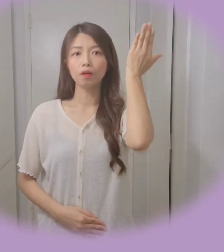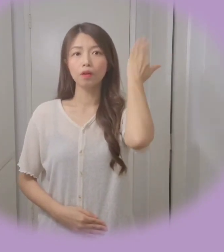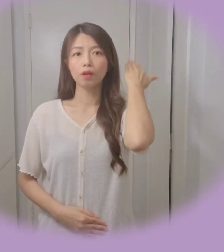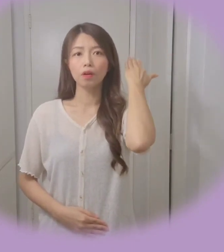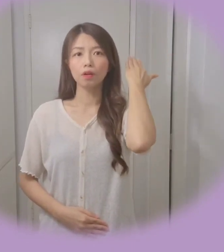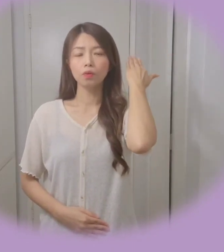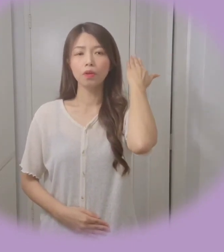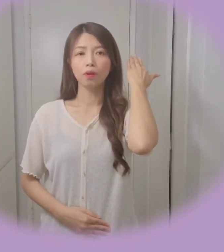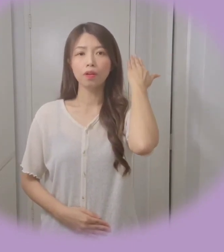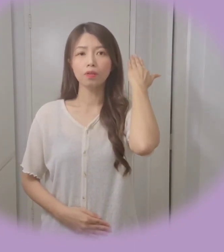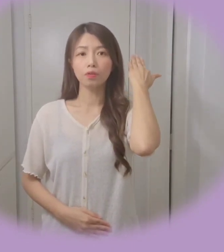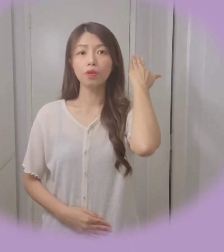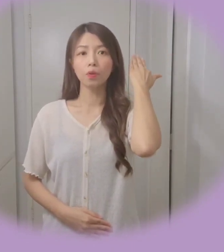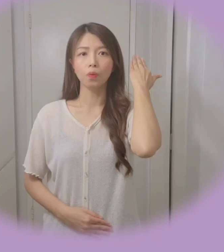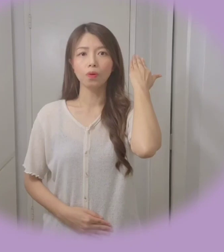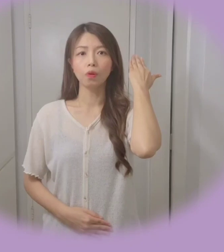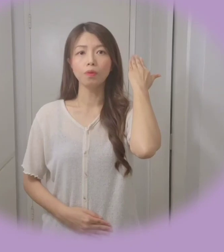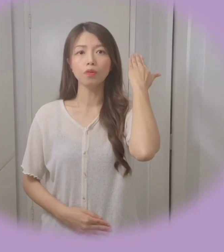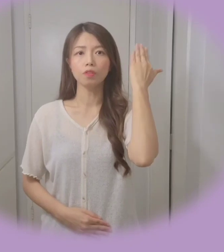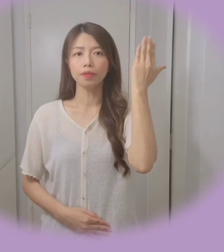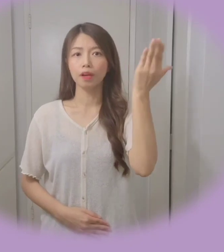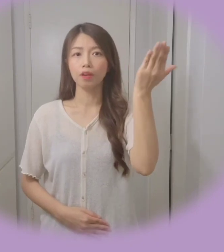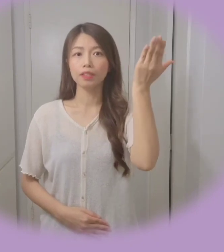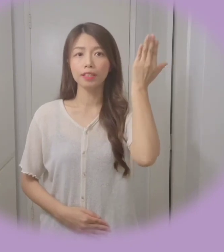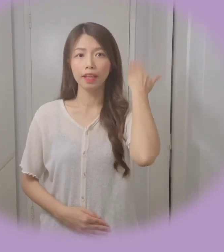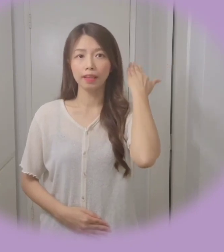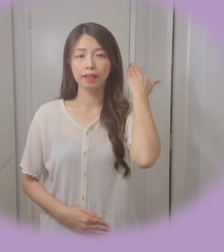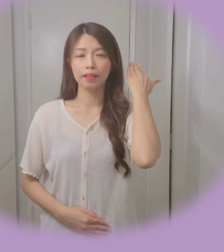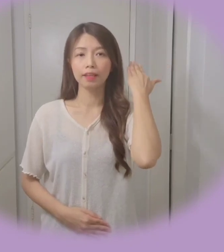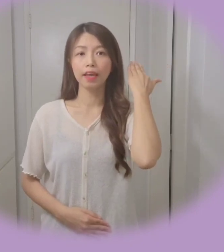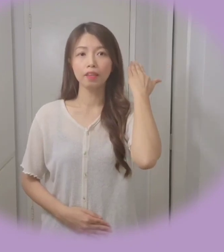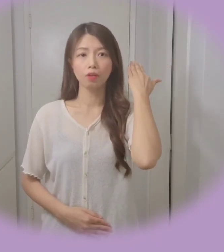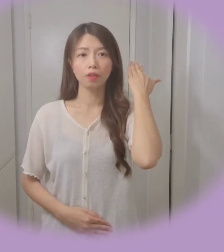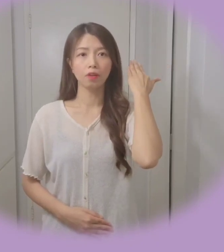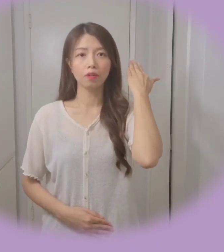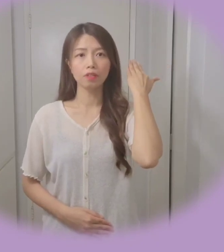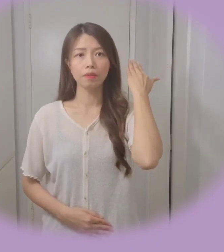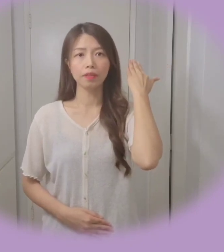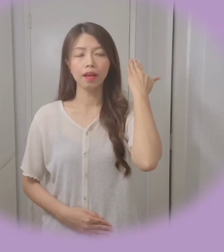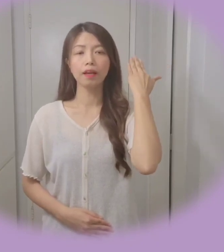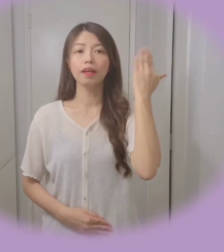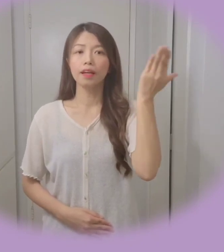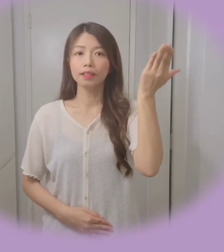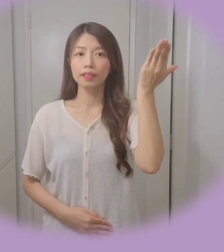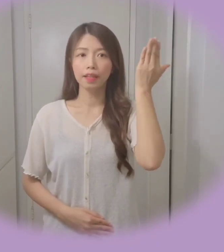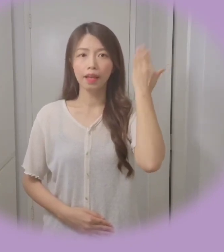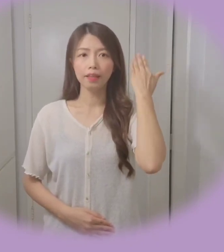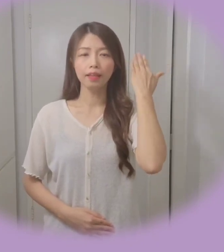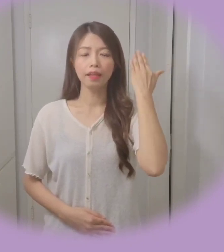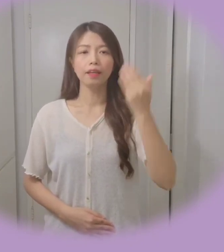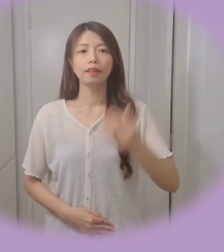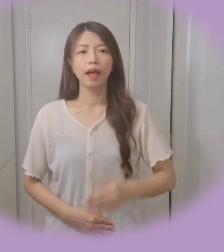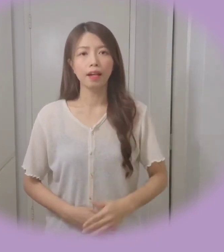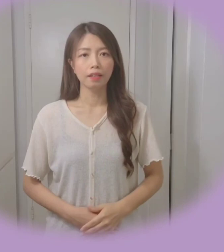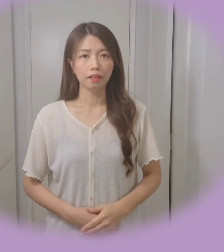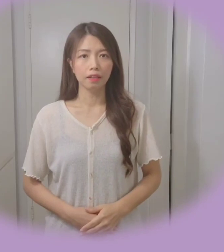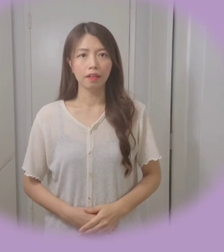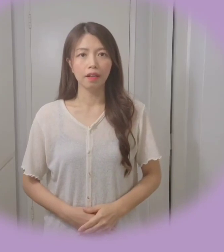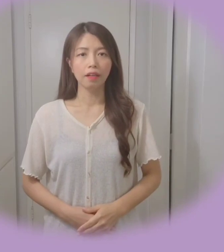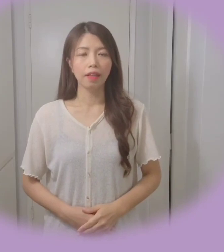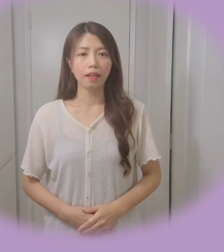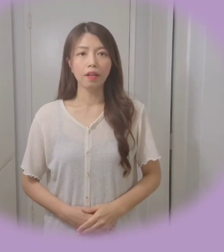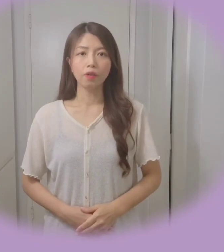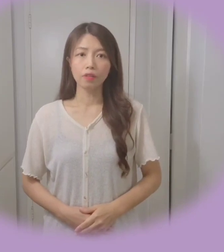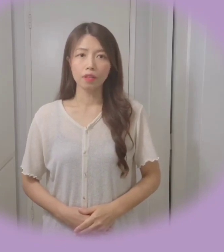옆에서 손을 어깨 뒤로 넘겨주시면 돼요. 지난, 예전, 이런 뜻입니다. 지난